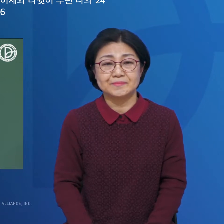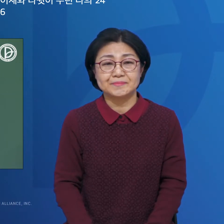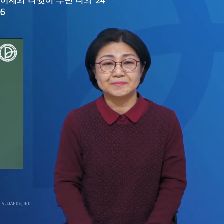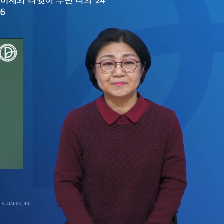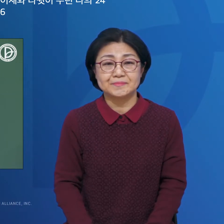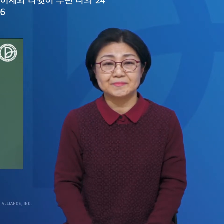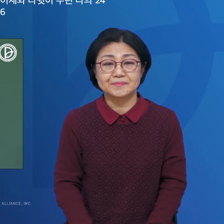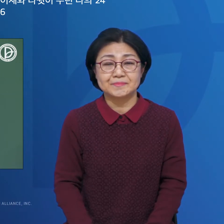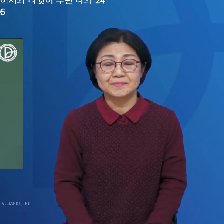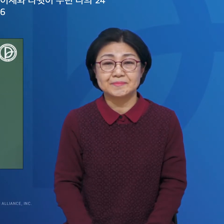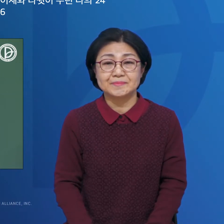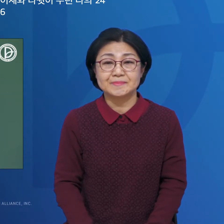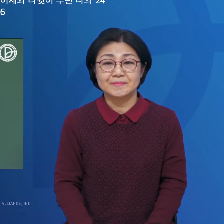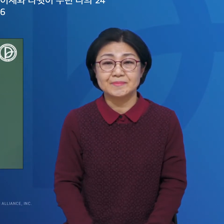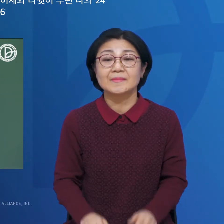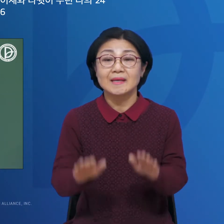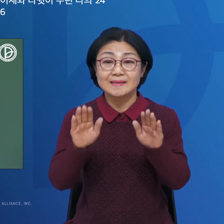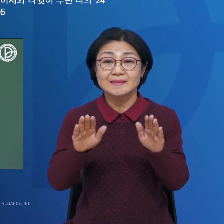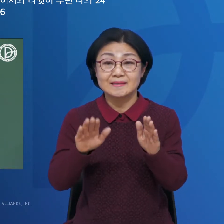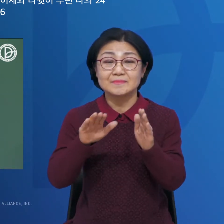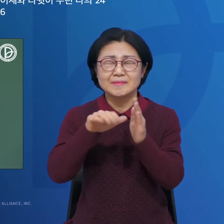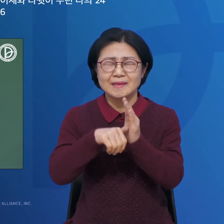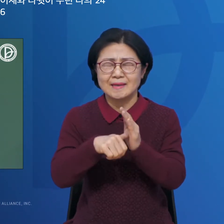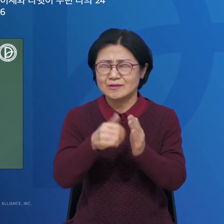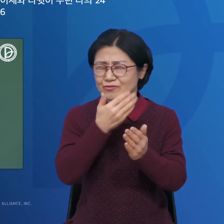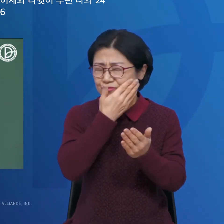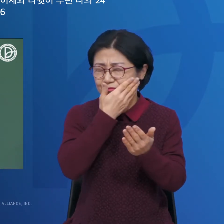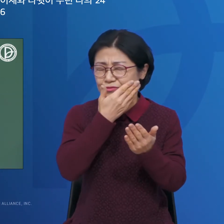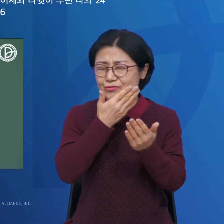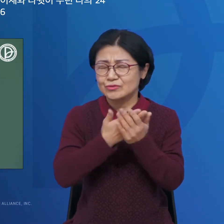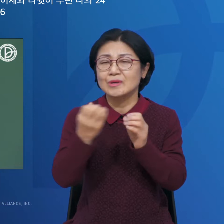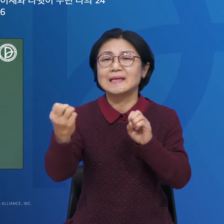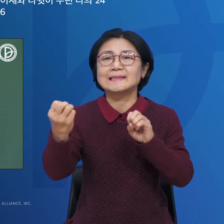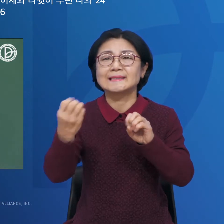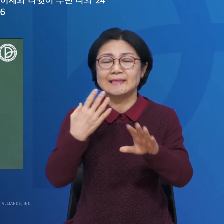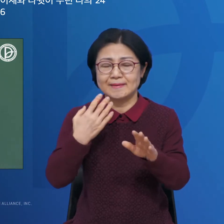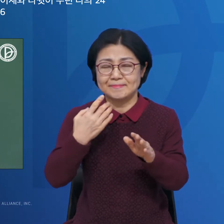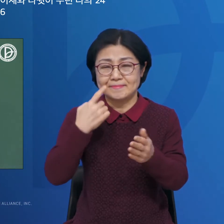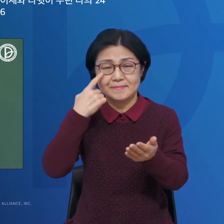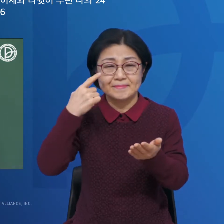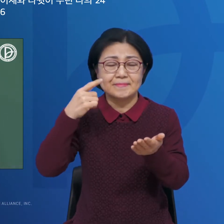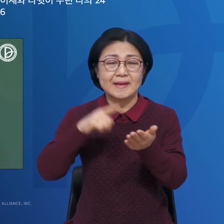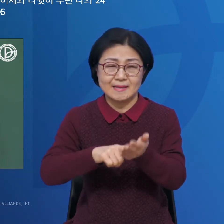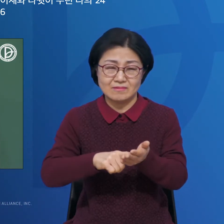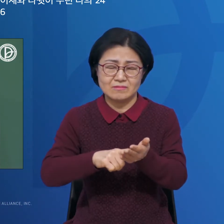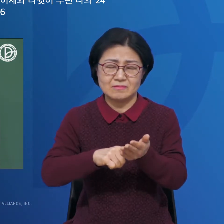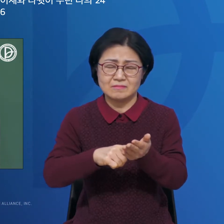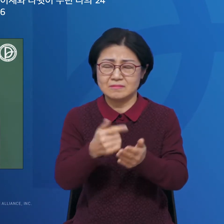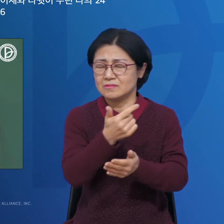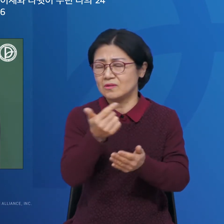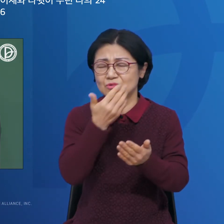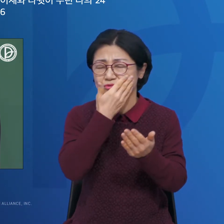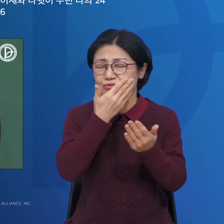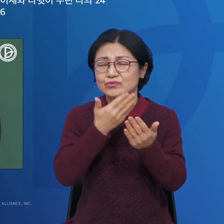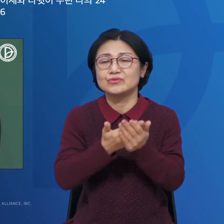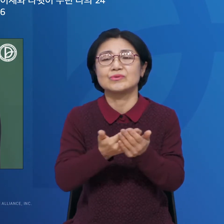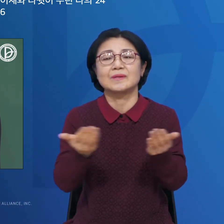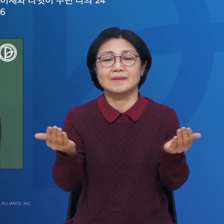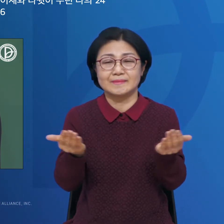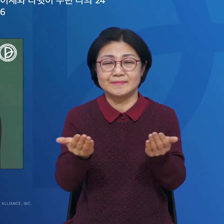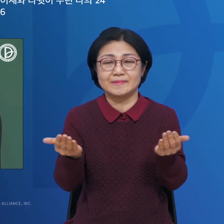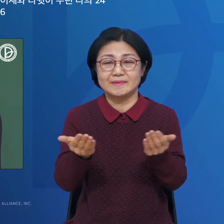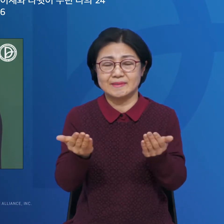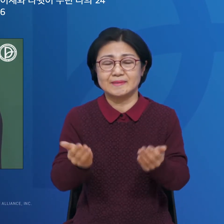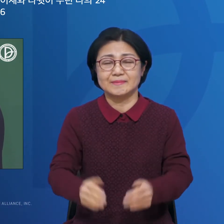구역공과 시간에 굉장한 답을 찾고요. 중요한 거예요, 이거는. And so during this district message time, may you gain and seek these